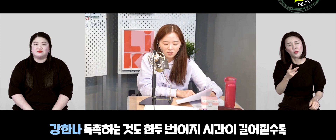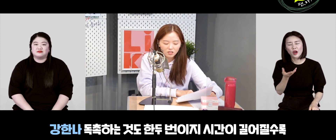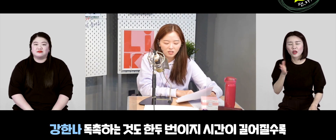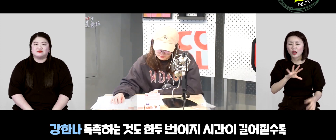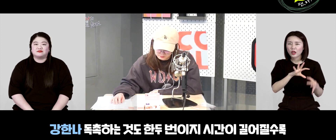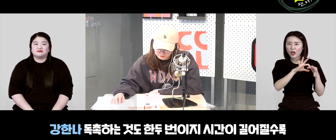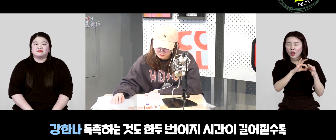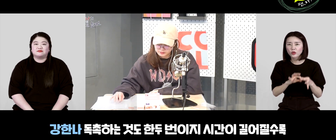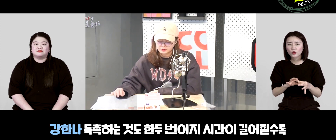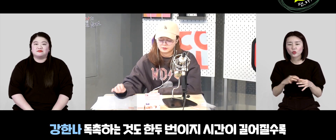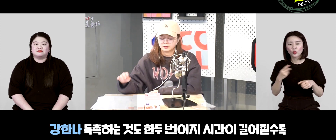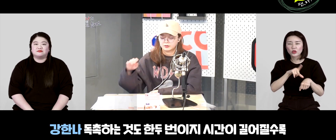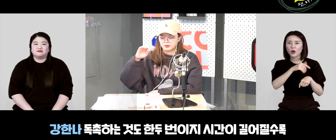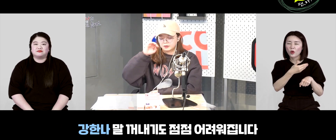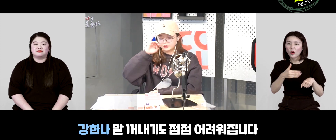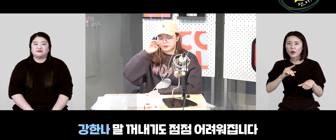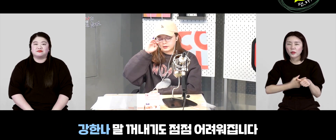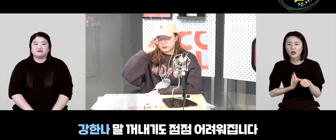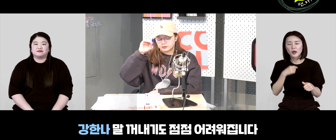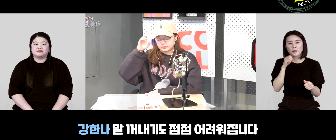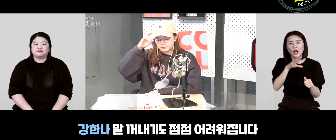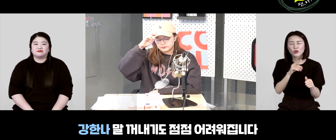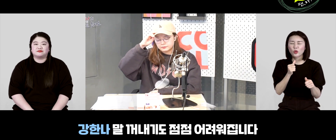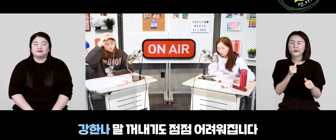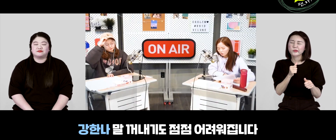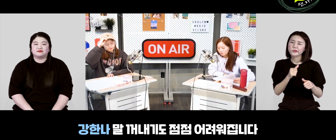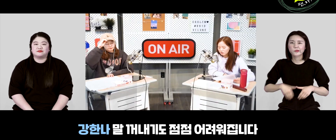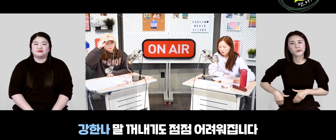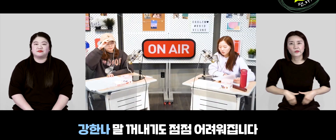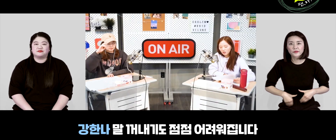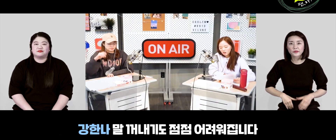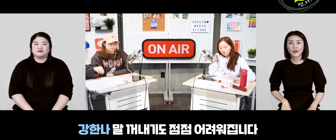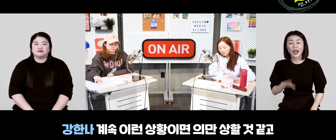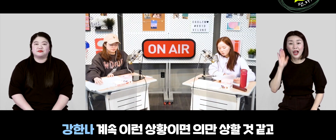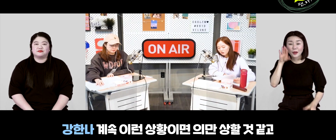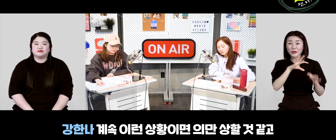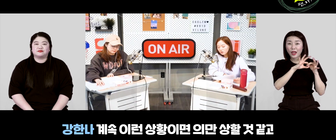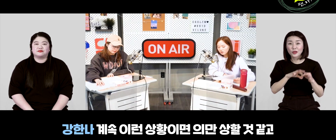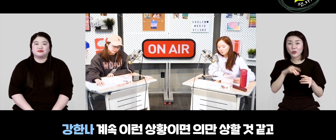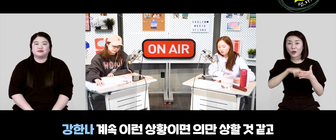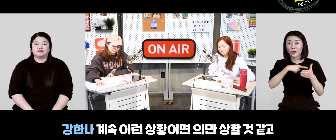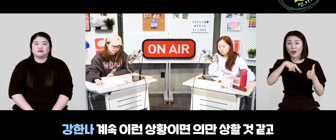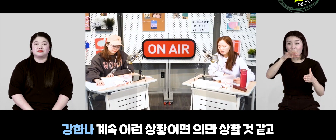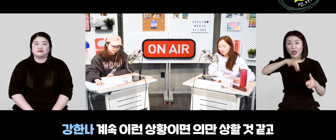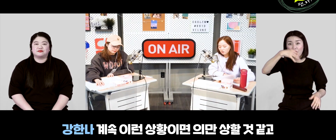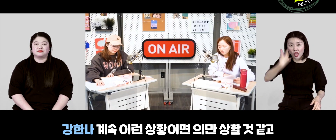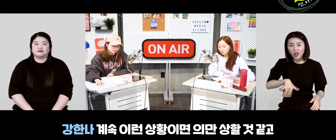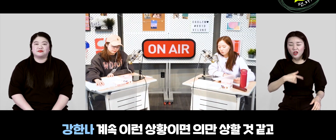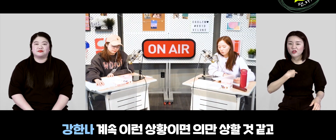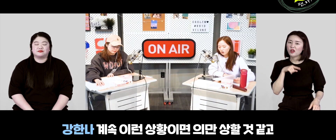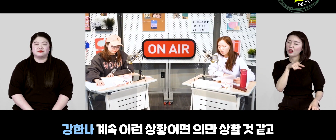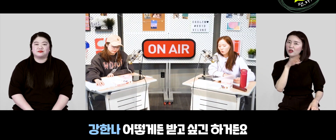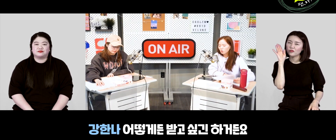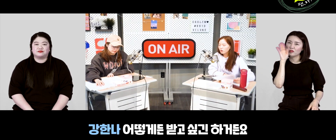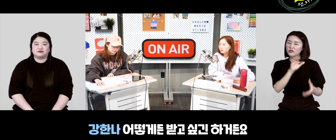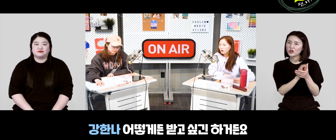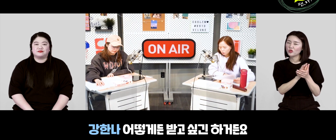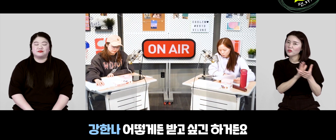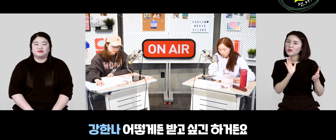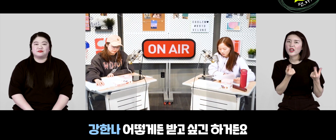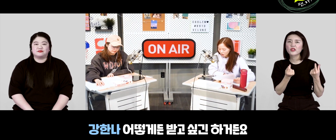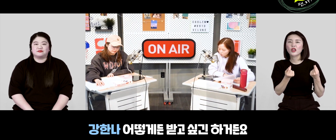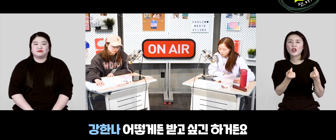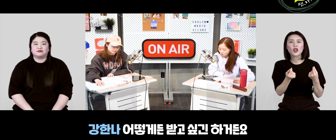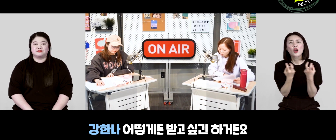한두 번이지 시간이 길어질수록 말 꺼내기도 점점 어려워집니다. 계속 이런 상황이면 의만 상할 것 같고 어떻게든